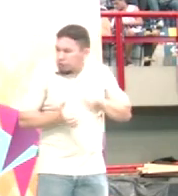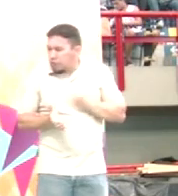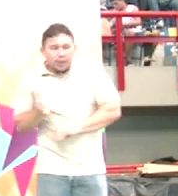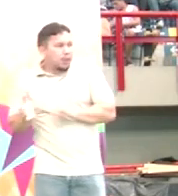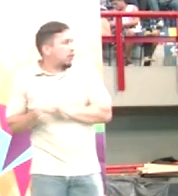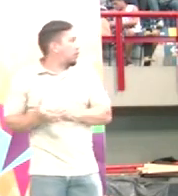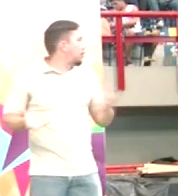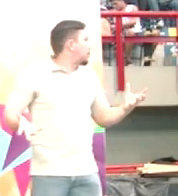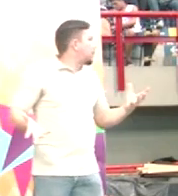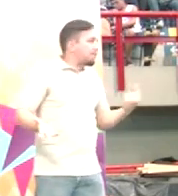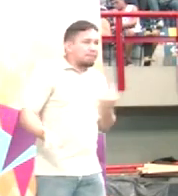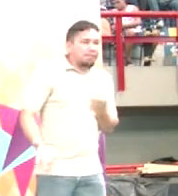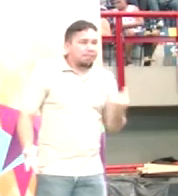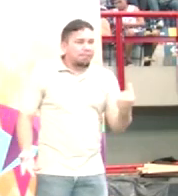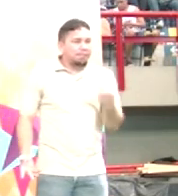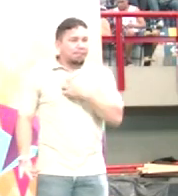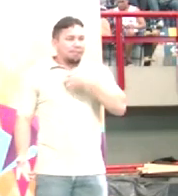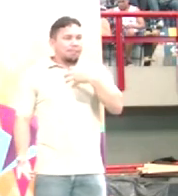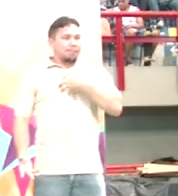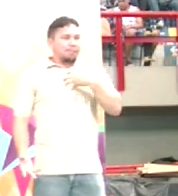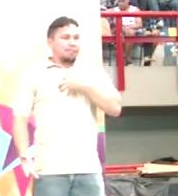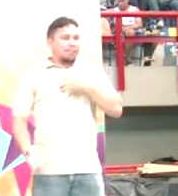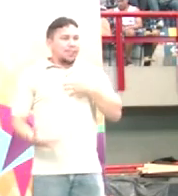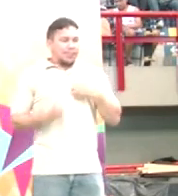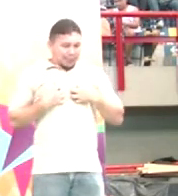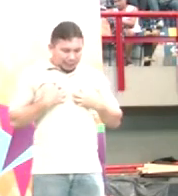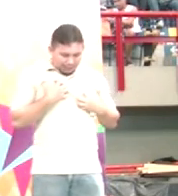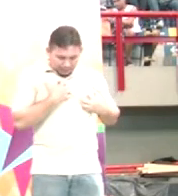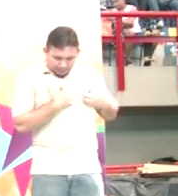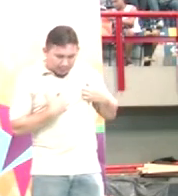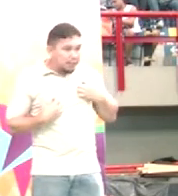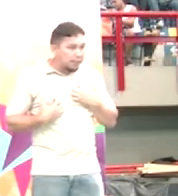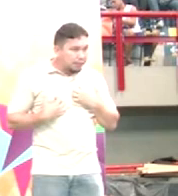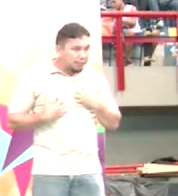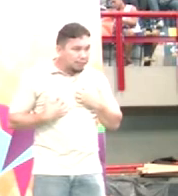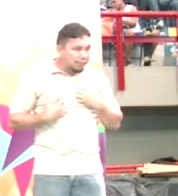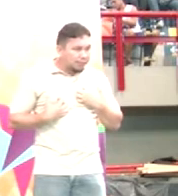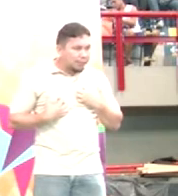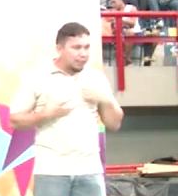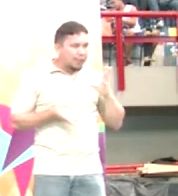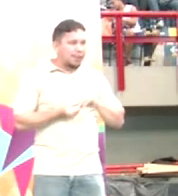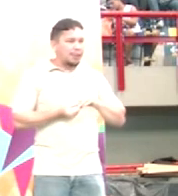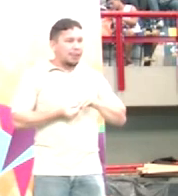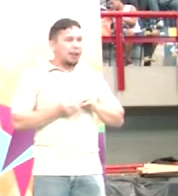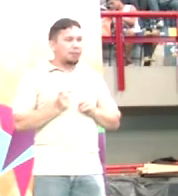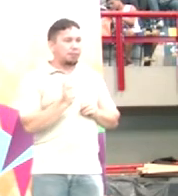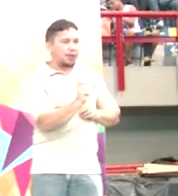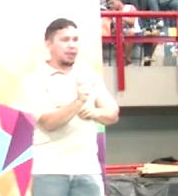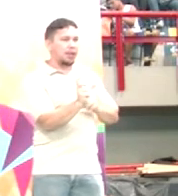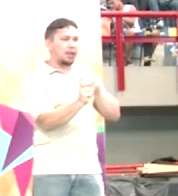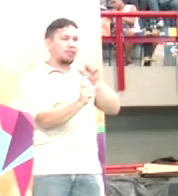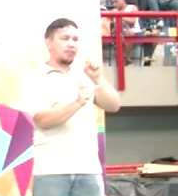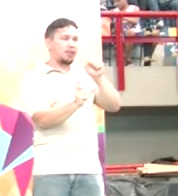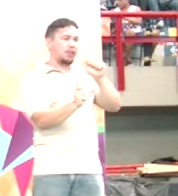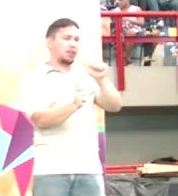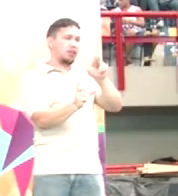ausência de alguém e uma sensação de incômodo. Tá certo? Então eu queria...